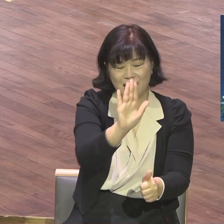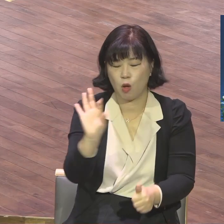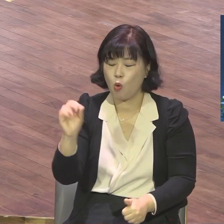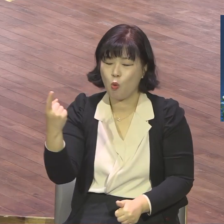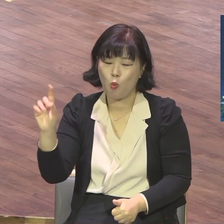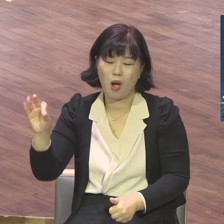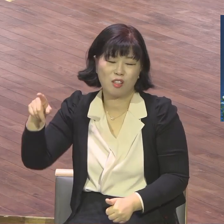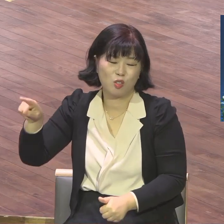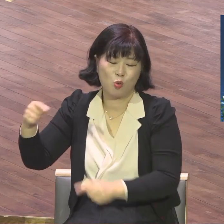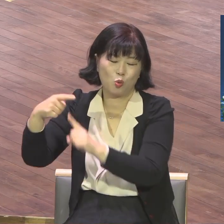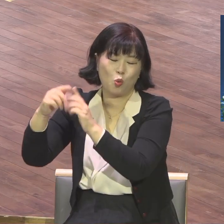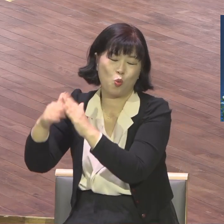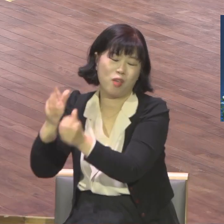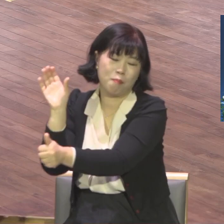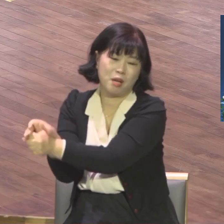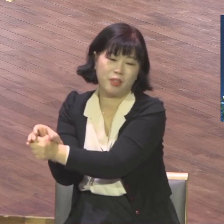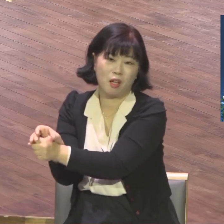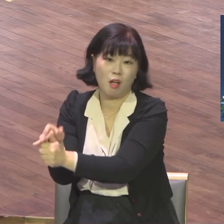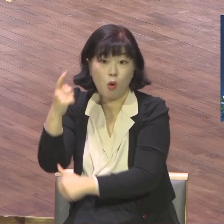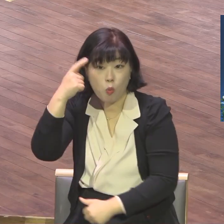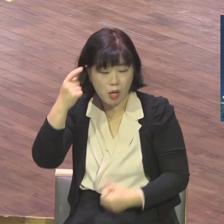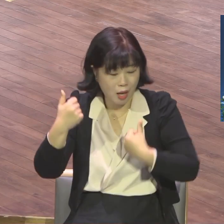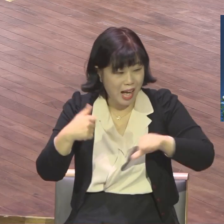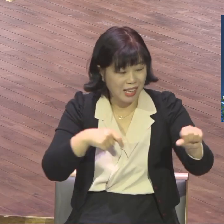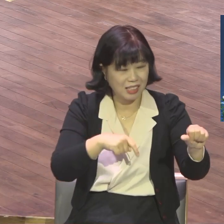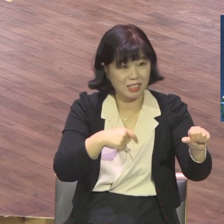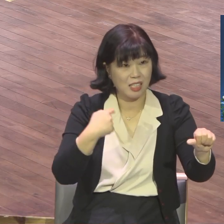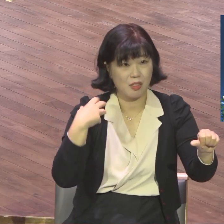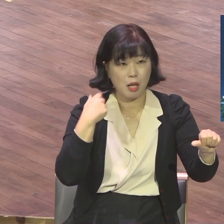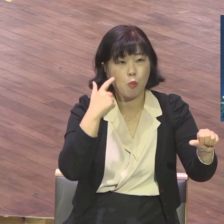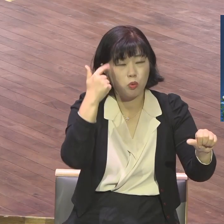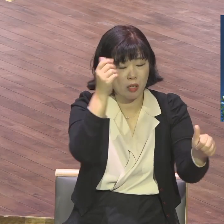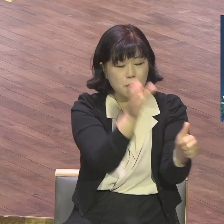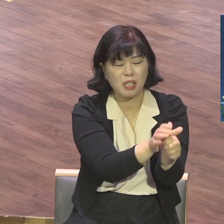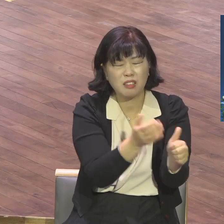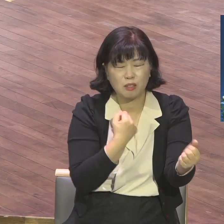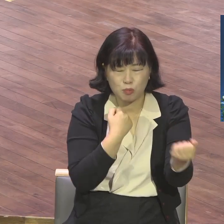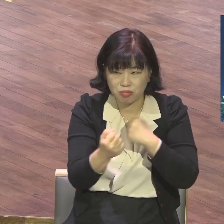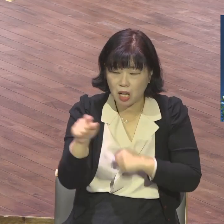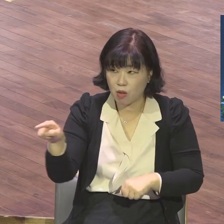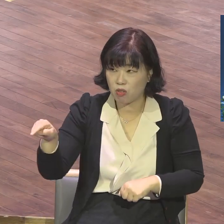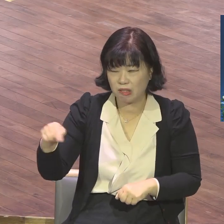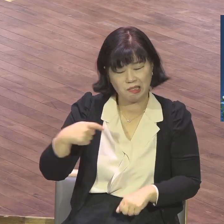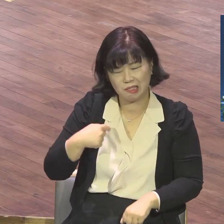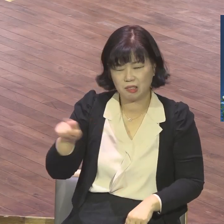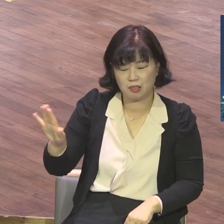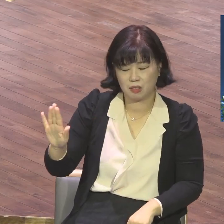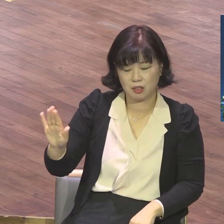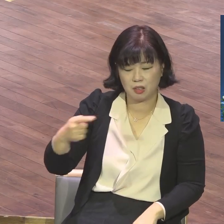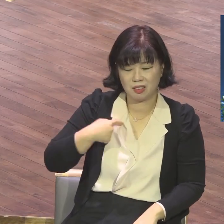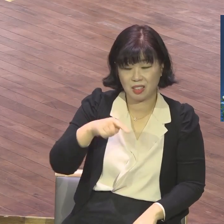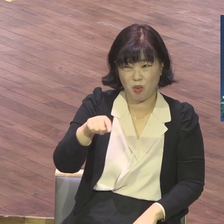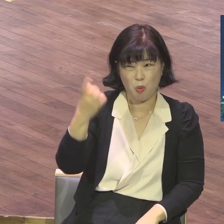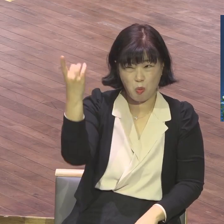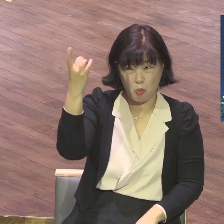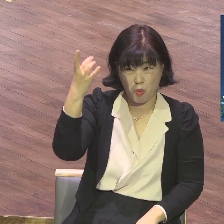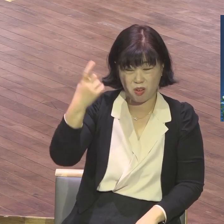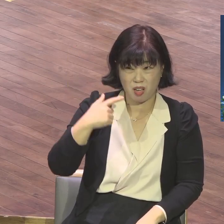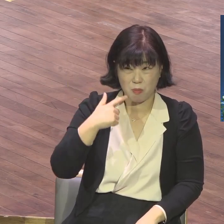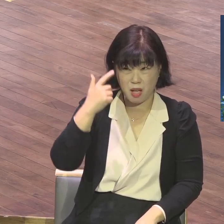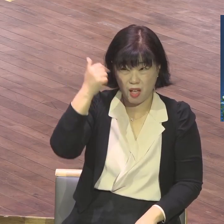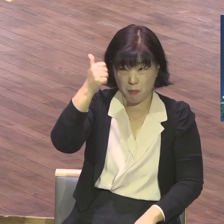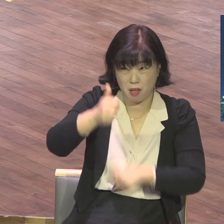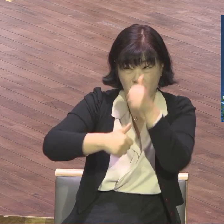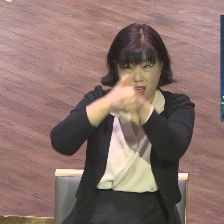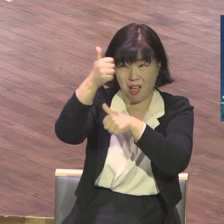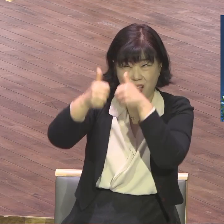결론적으로 어떻게 됩니까? 풍계 박살이지 뭐. 한국에 그래 그 후임하고 원래 뭐 개척한 목사님 사이가